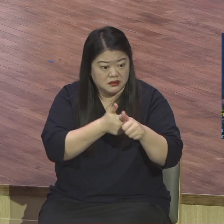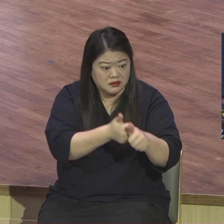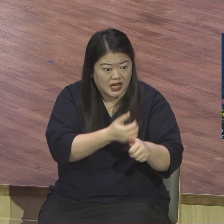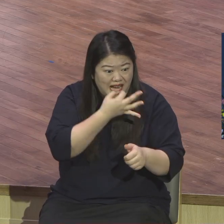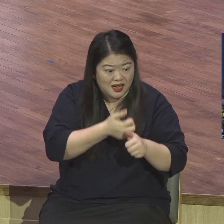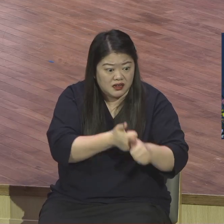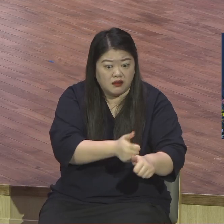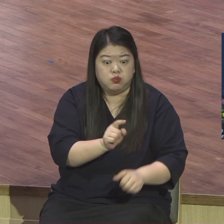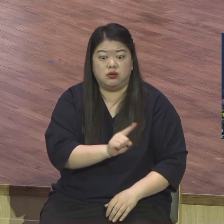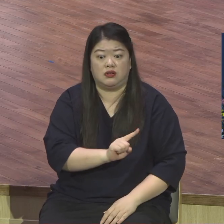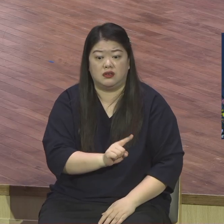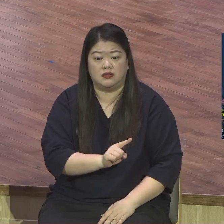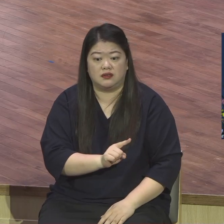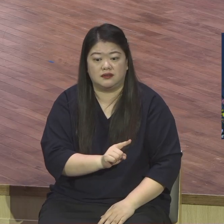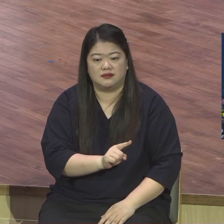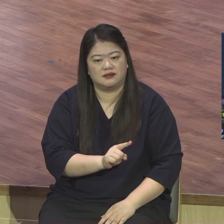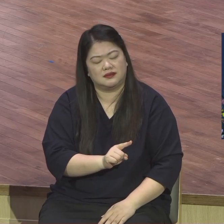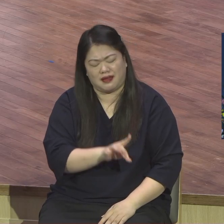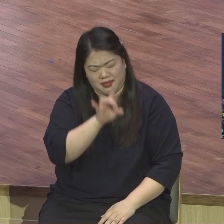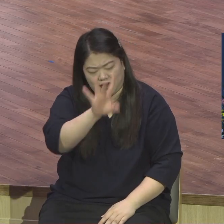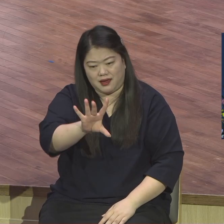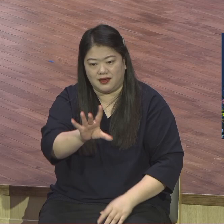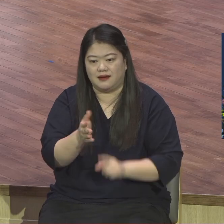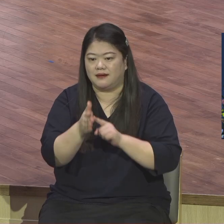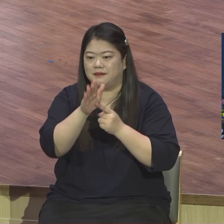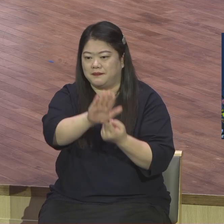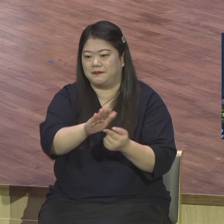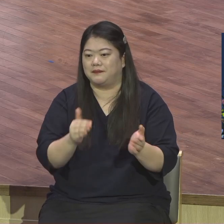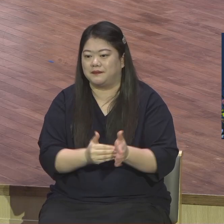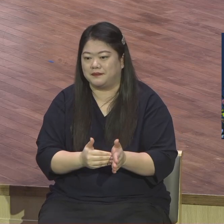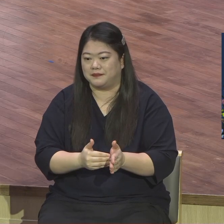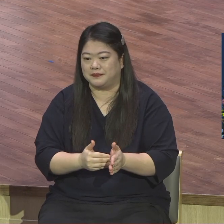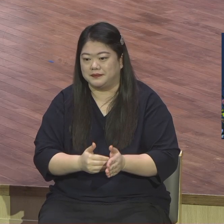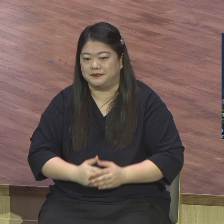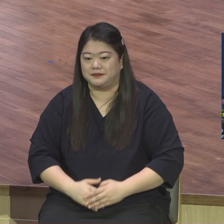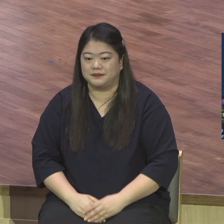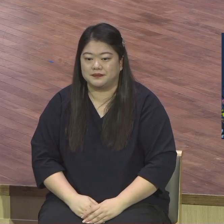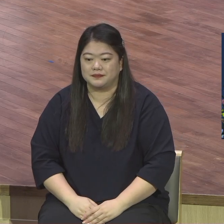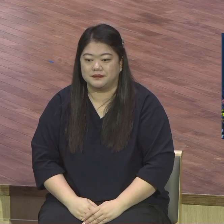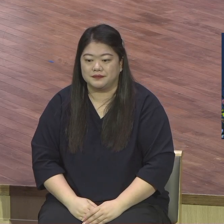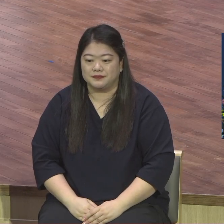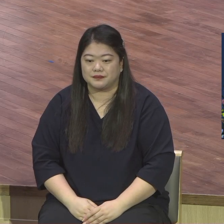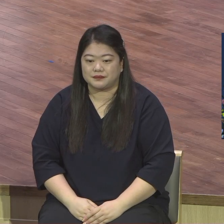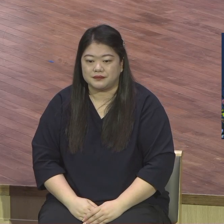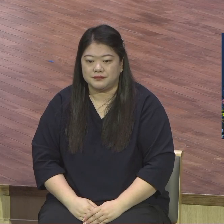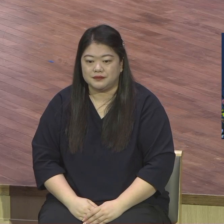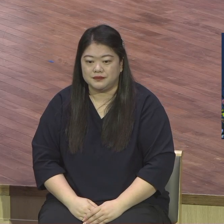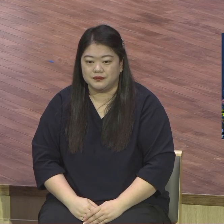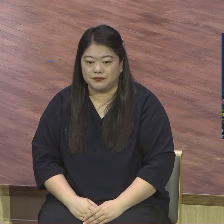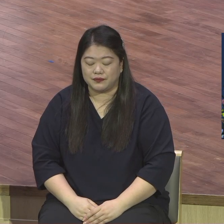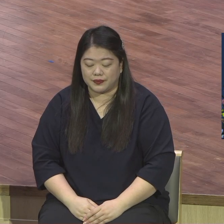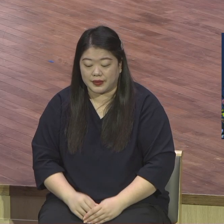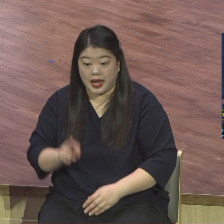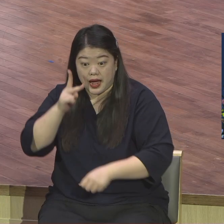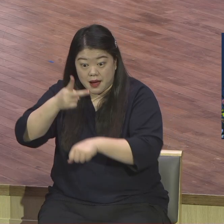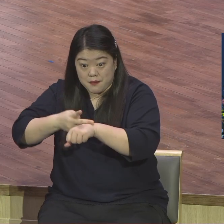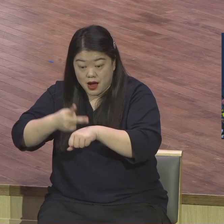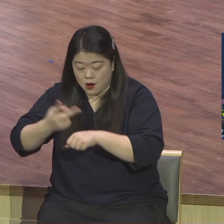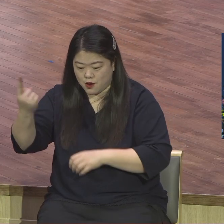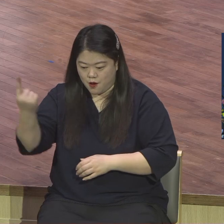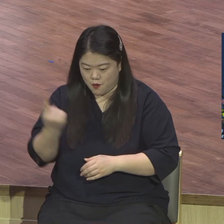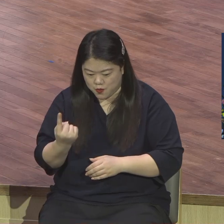바울은 직설적으로 갈라디아 교회 성도들이 유대교 거짓 교사들의 유혹에